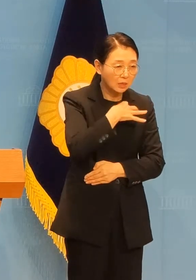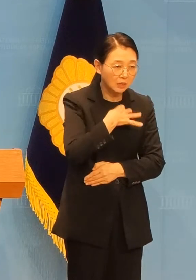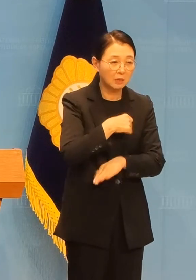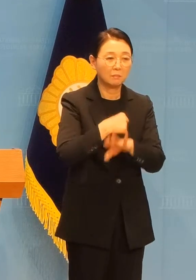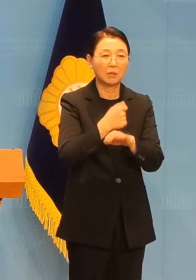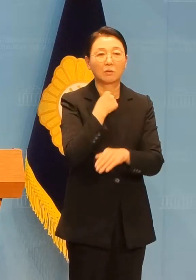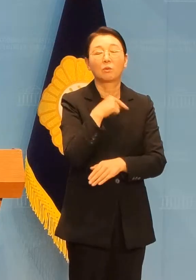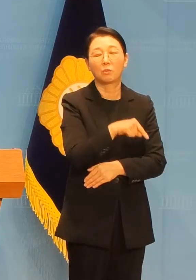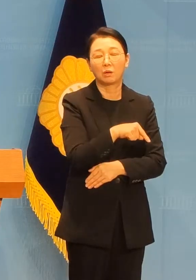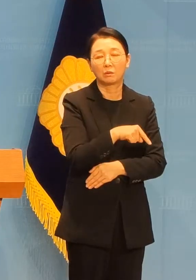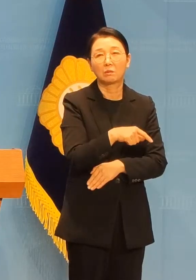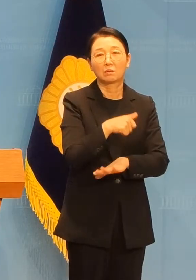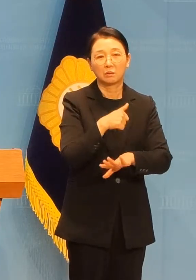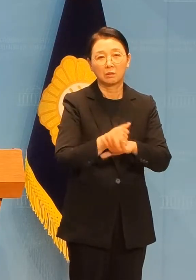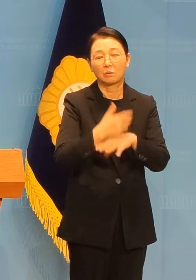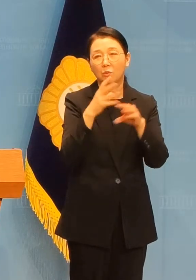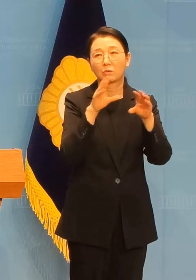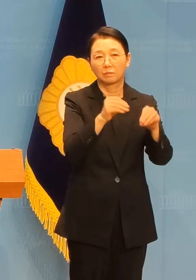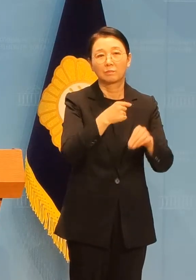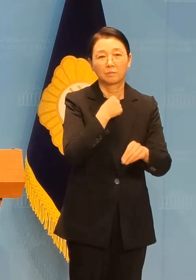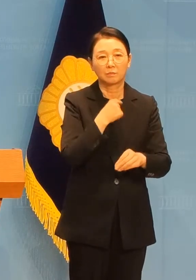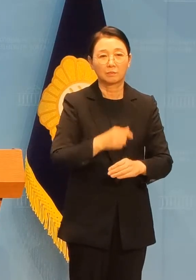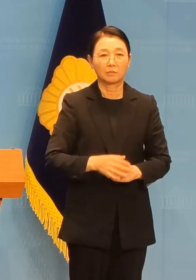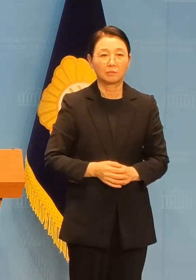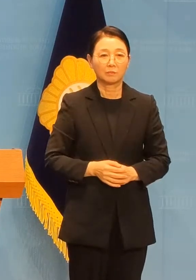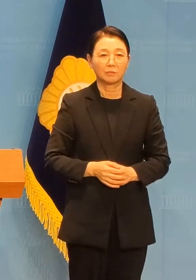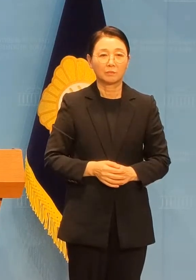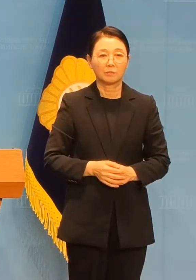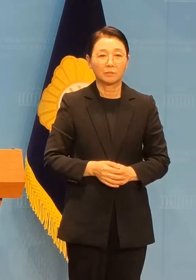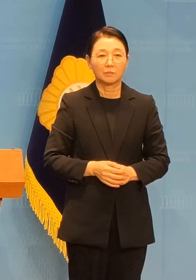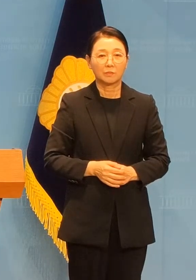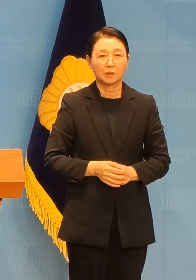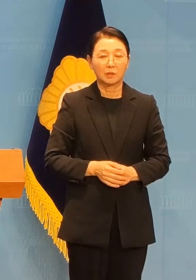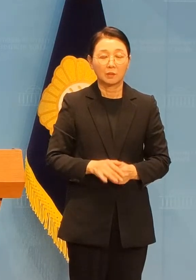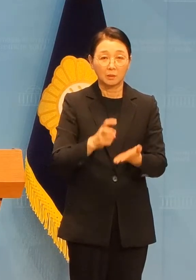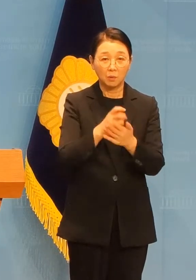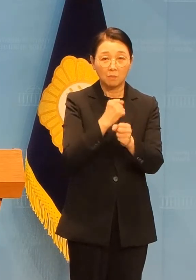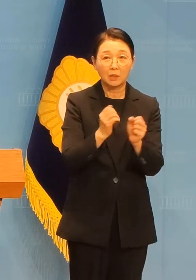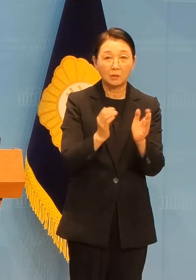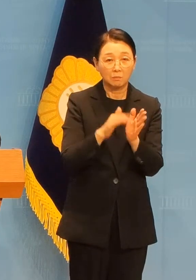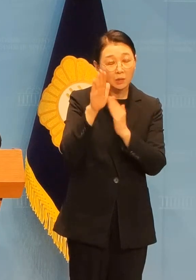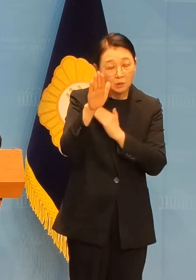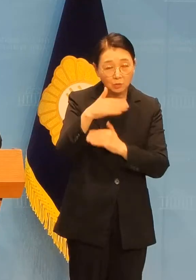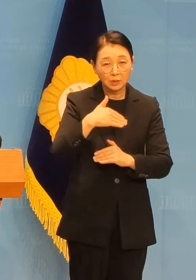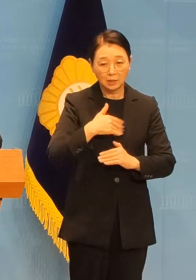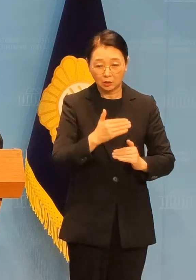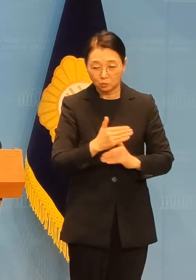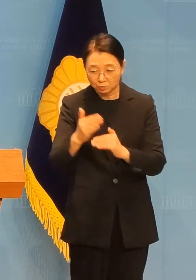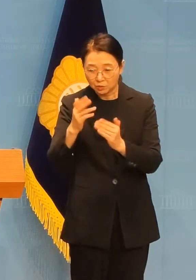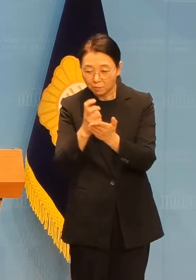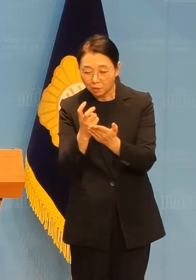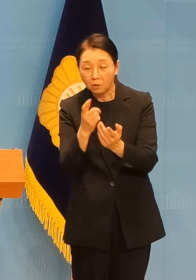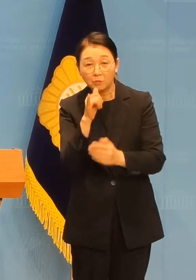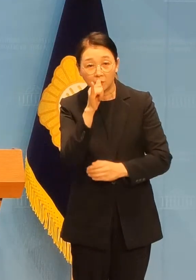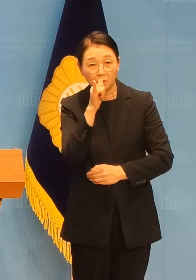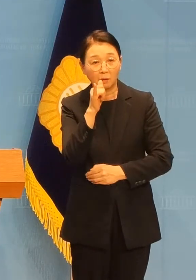것을 전면적으로 차단하는 법안입니다. 이 조치는 이후에 제가 준비하는 법안인